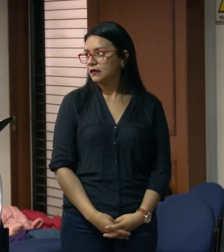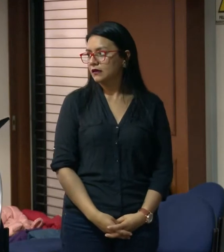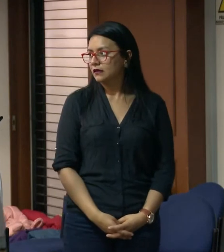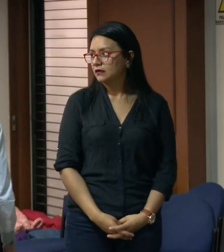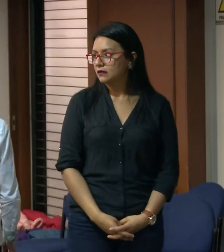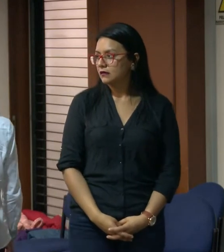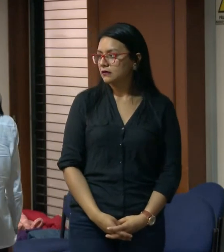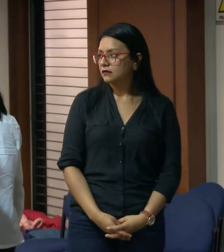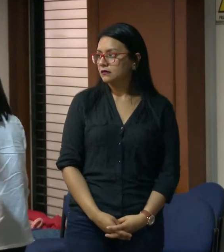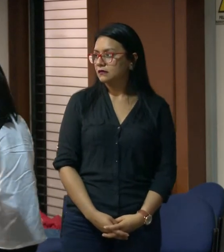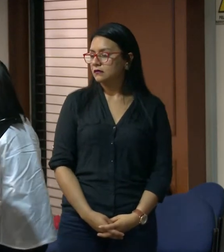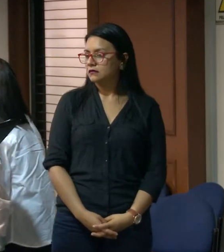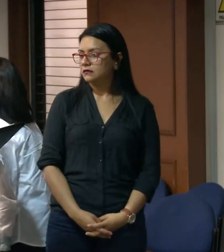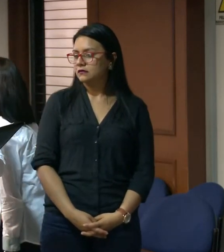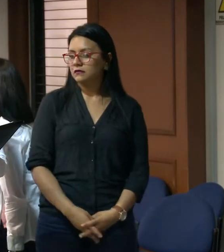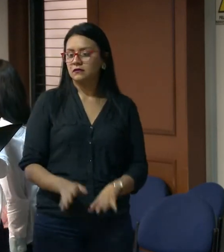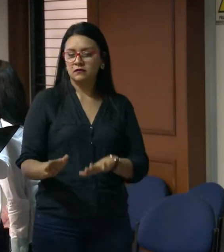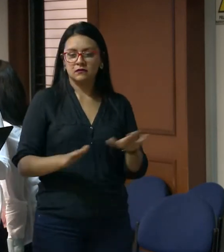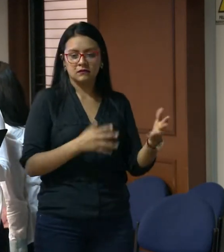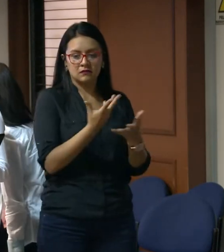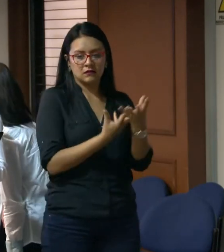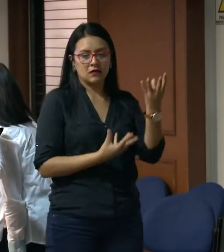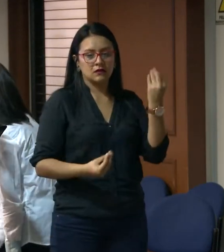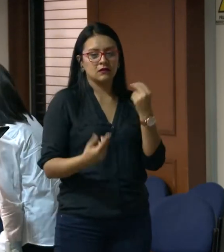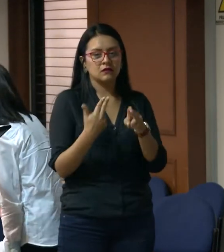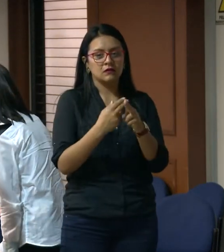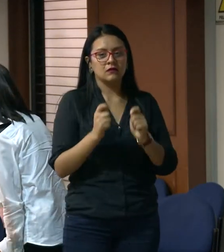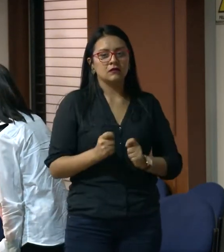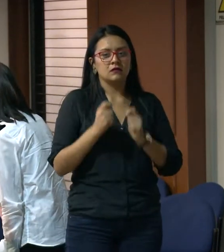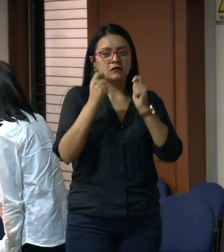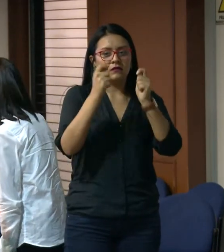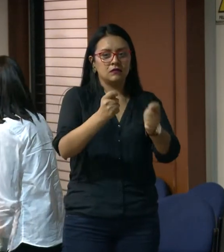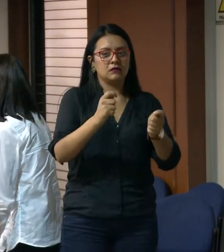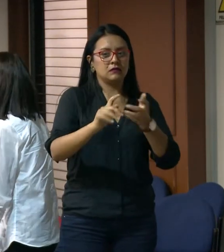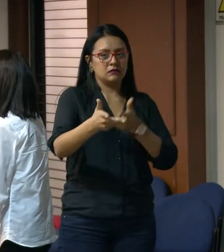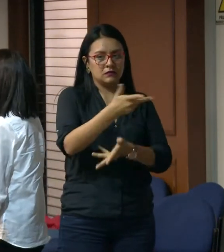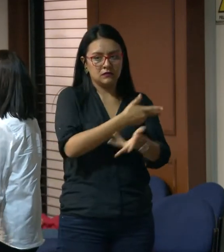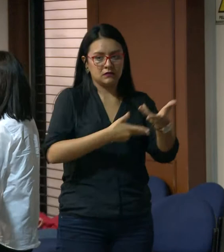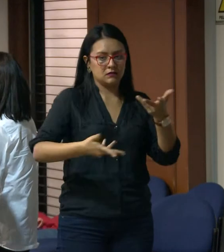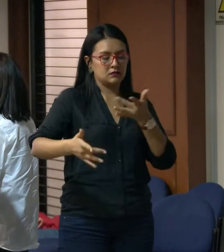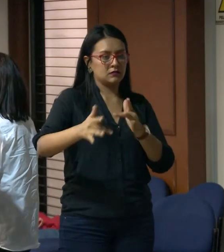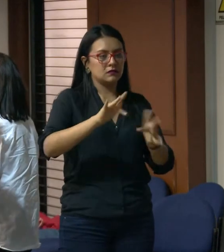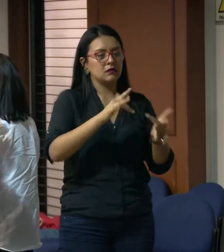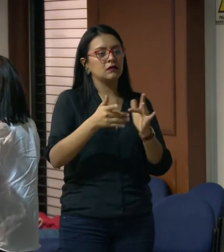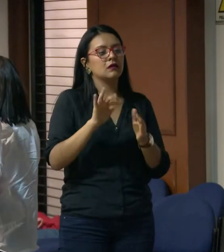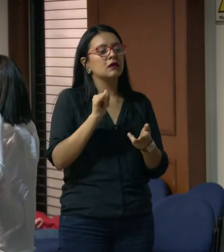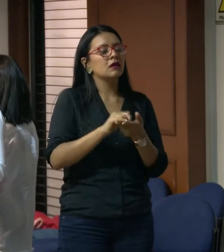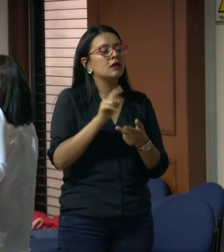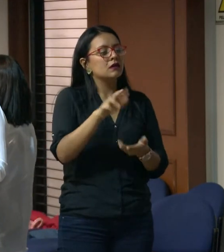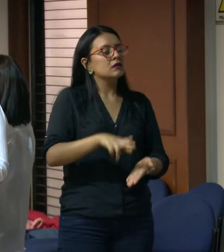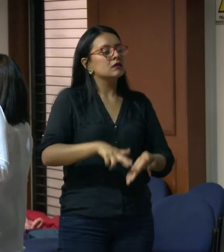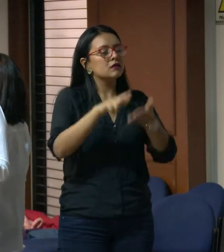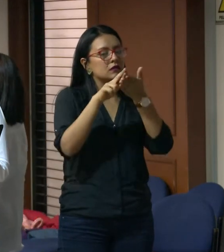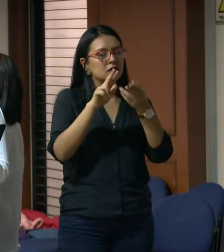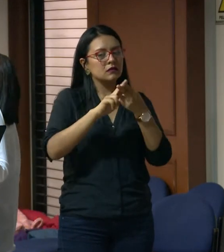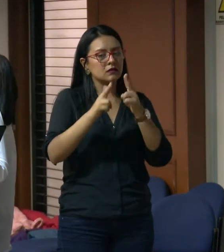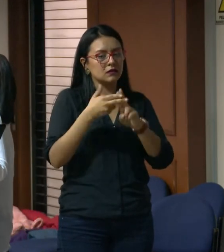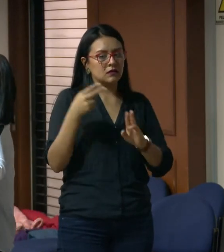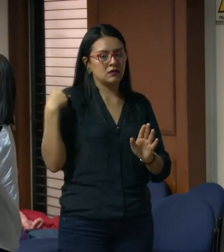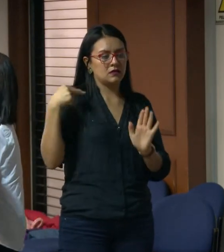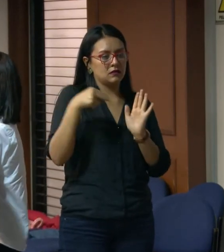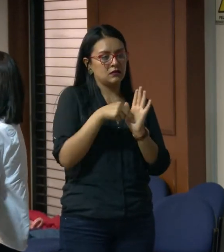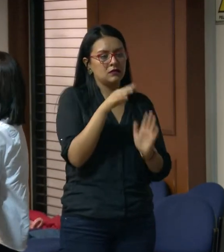Bueno, la siguiente categoría es llamada, la tomamos como interacción. Aquí retomamos el